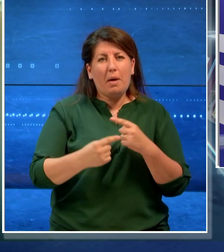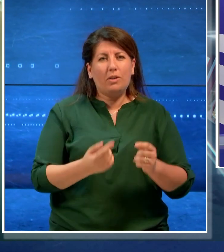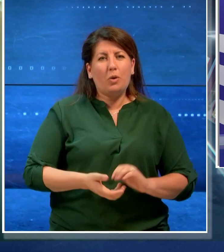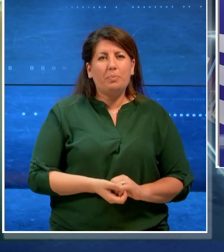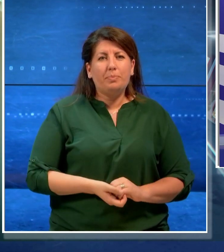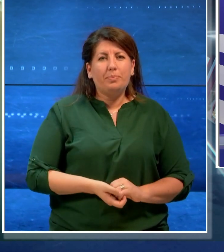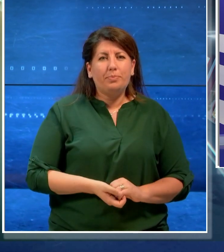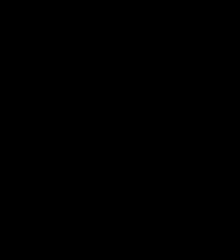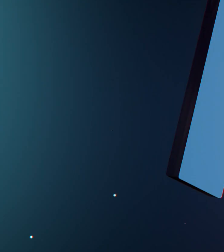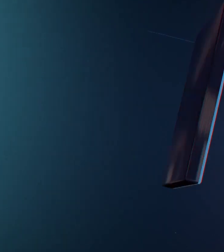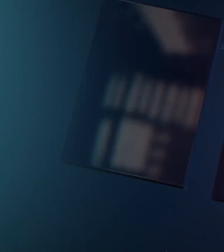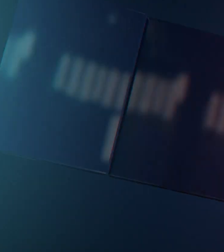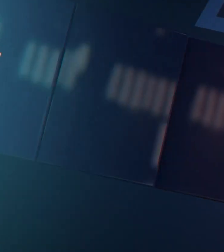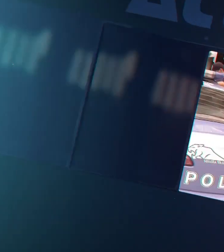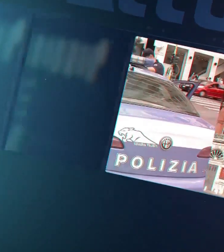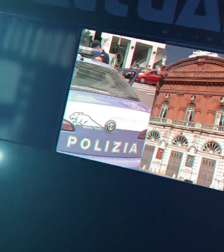proseguimento